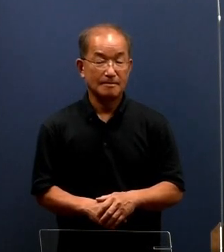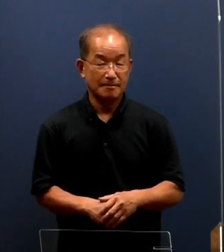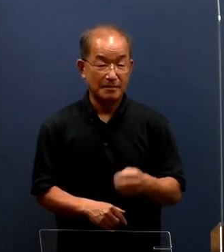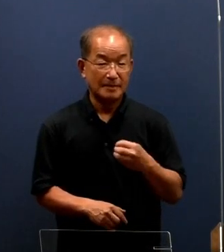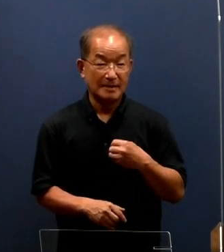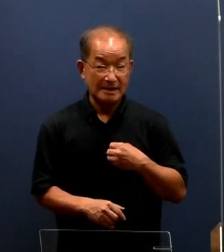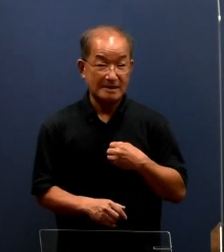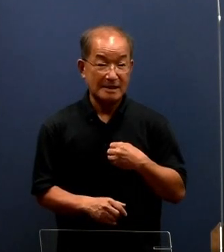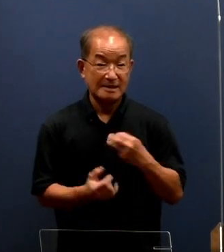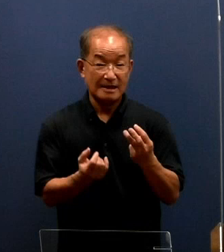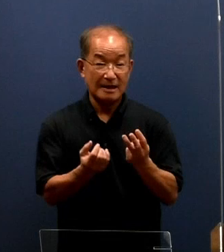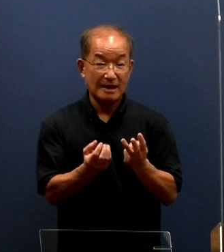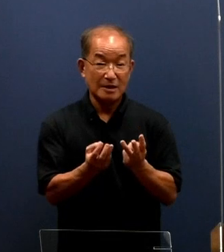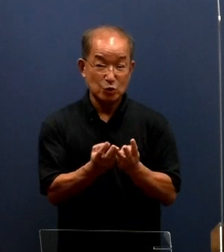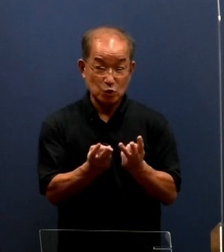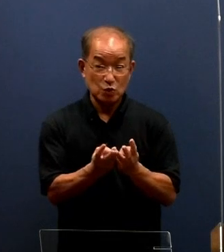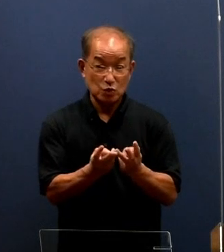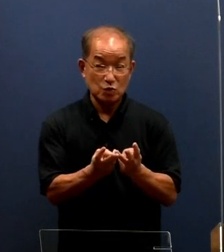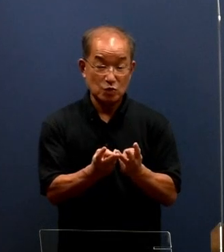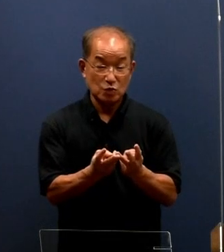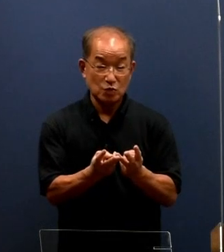ゃない。起きてる場所、